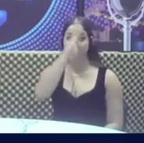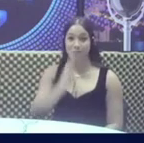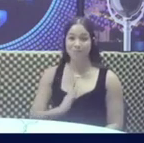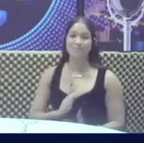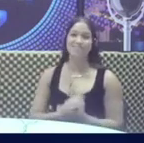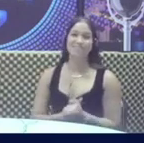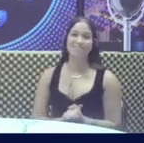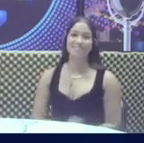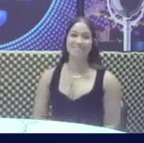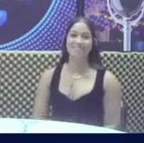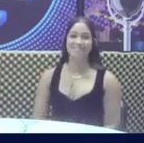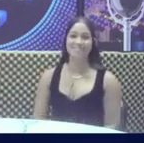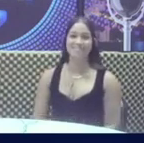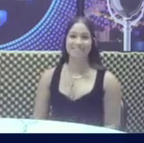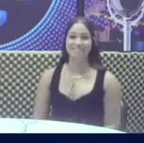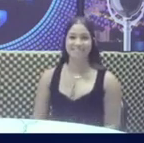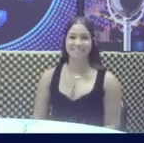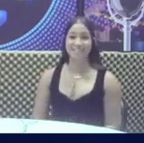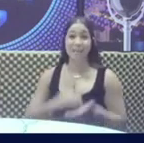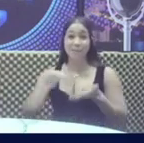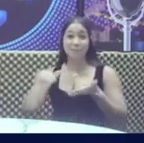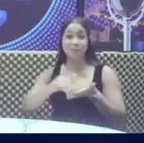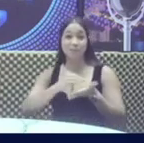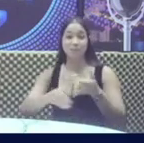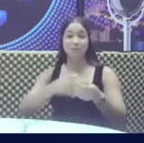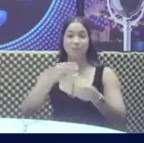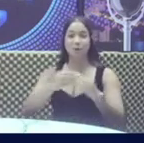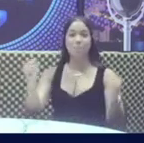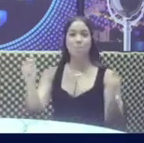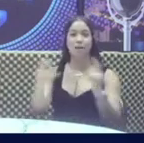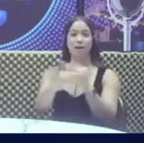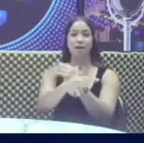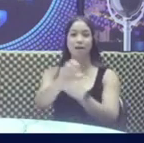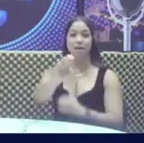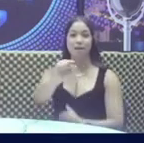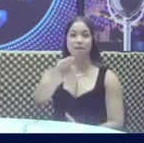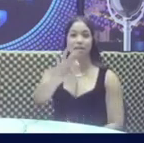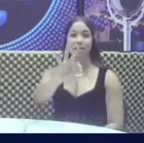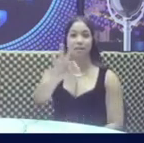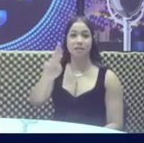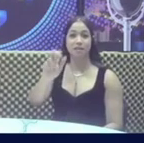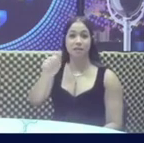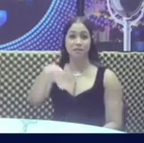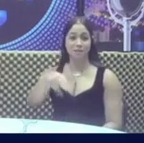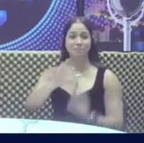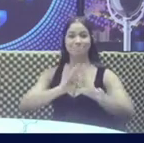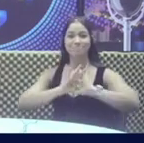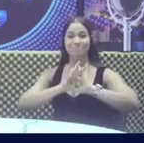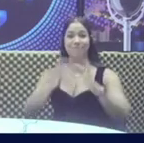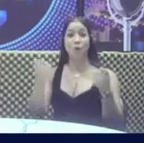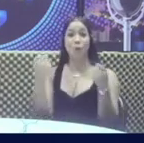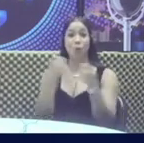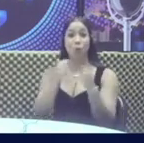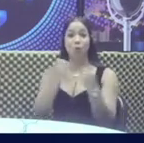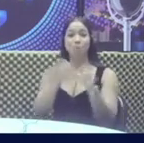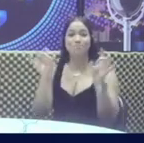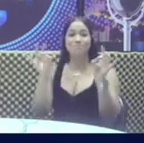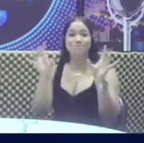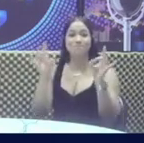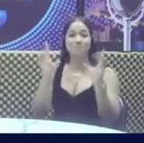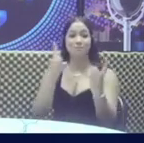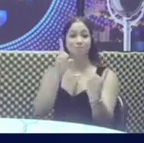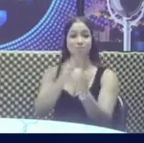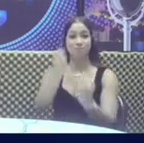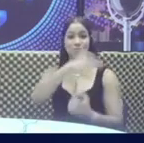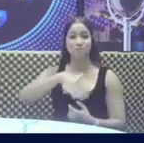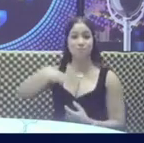uberlândia.mg.gov.br. A Secretaria Municipal de Trânsito e Transportes, a CETRAN, disponibilizará linhas especiais de ônibus para